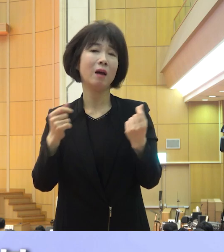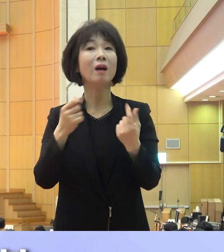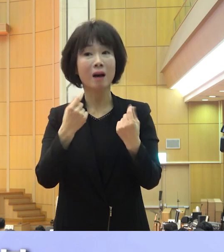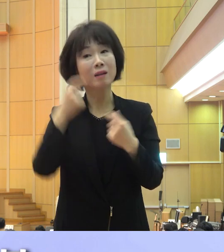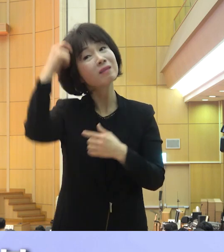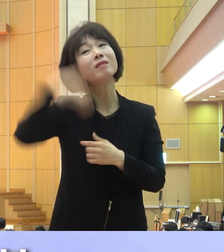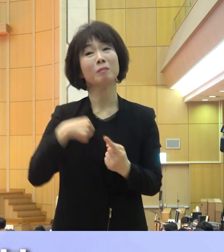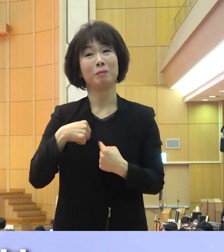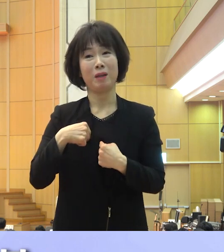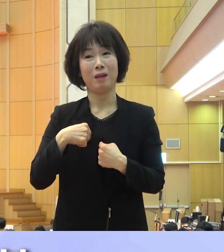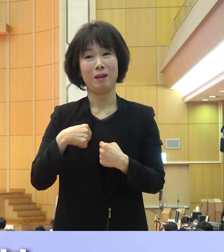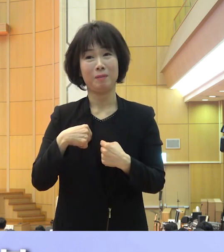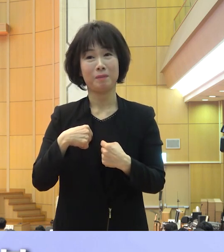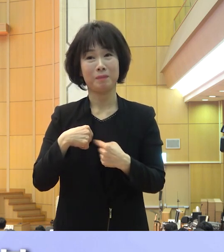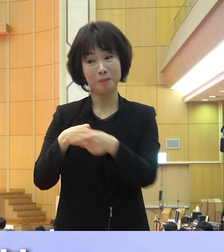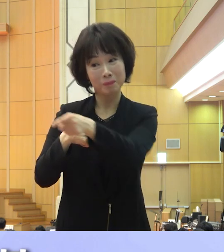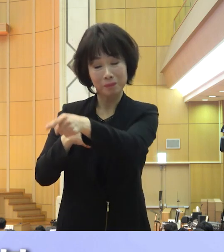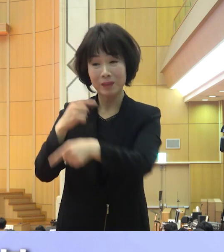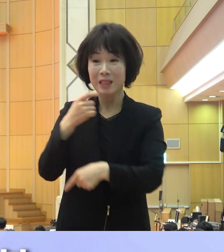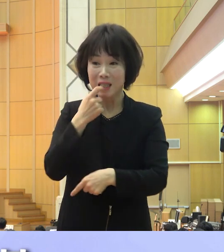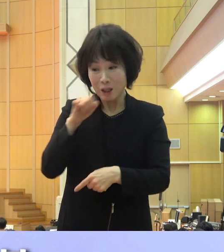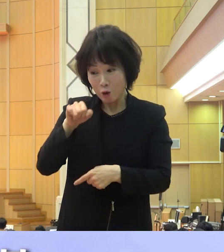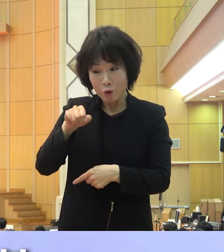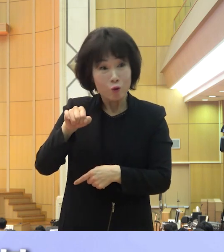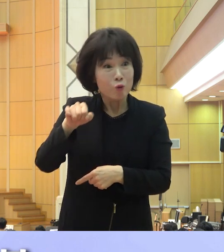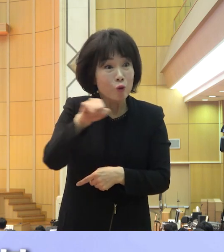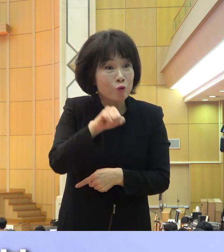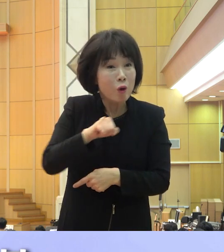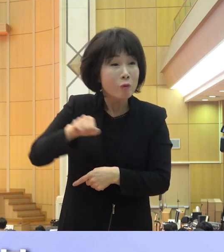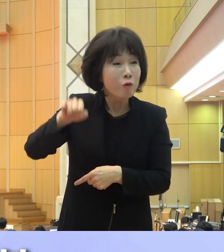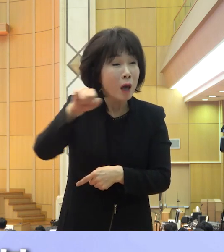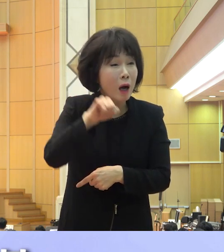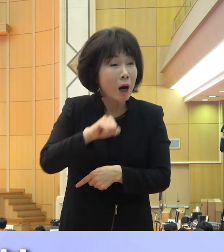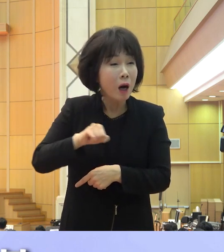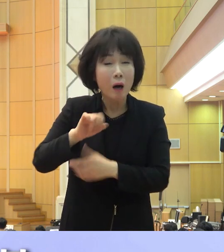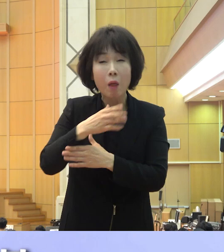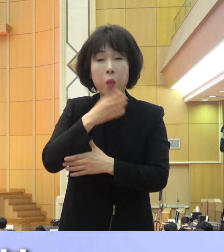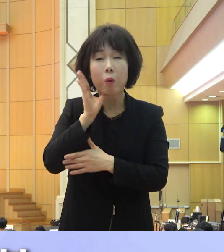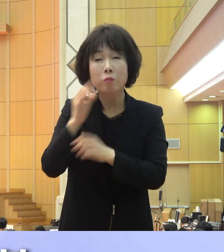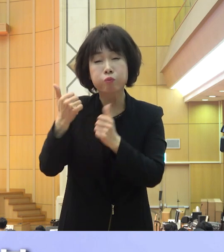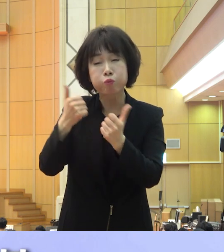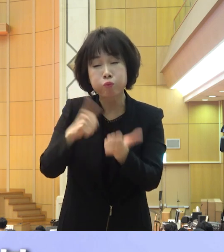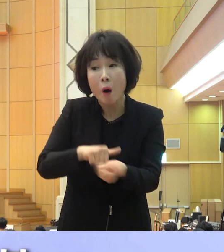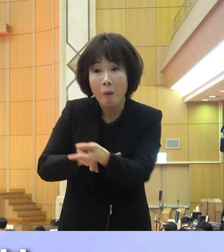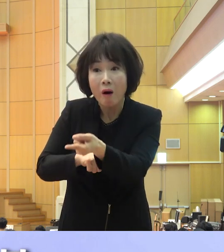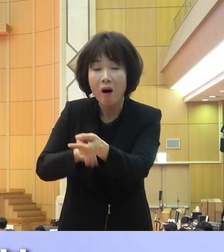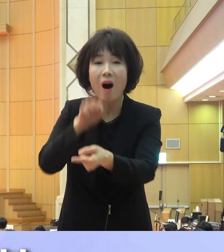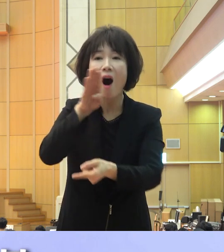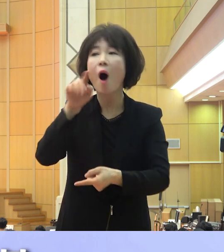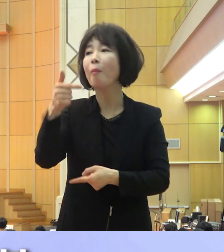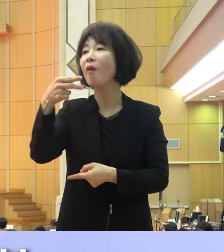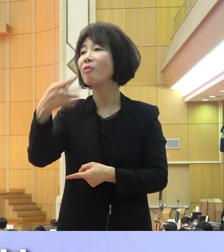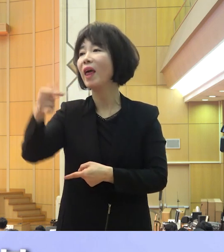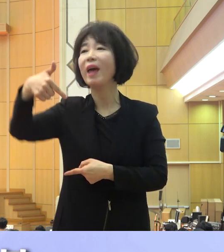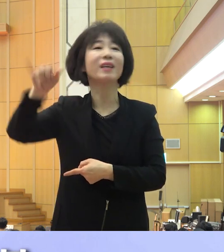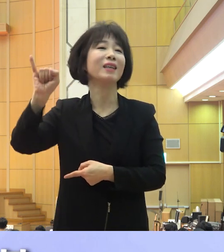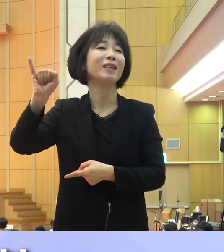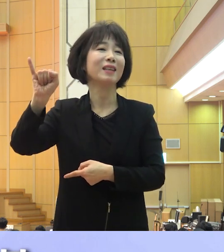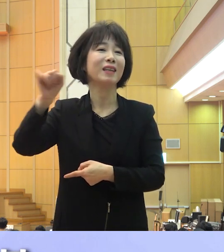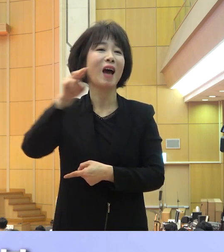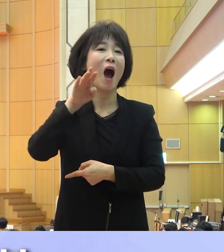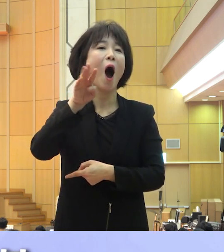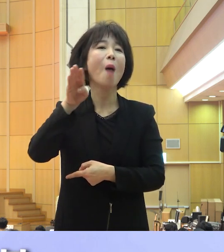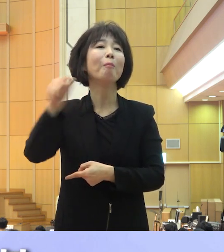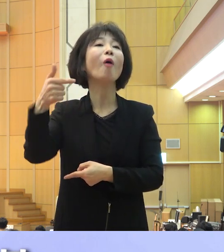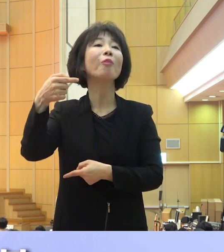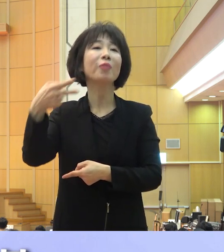그래요? 번데기라 그럽니다. 번데기. 노인네들 장기 뛰면서 그늘 밑에서 뭐라고 말하는지 아십니까? 자네도